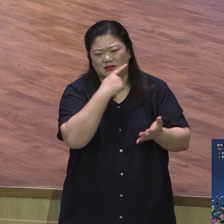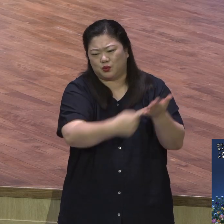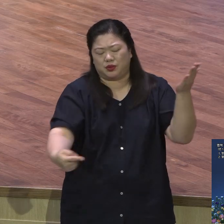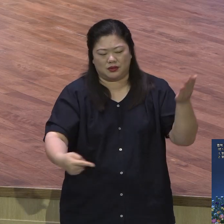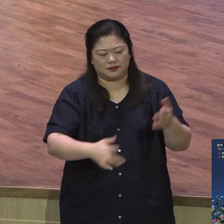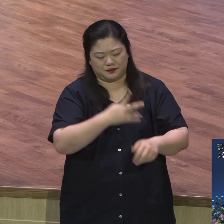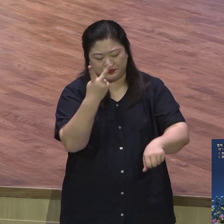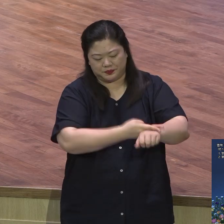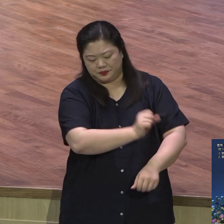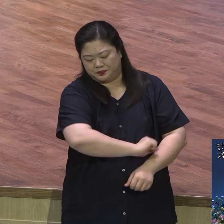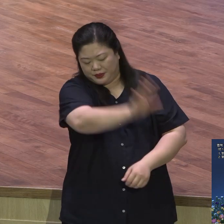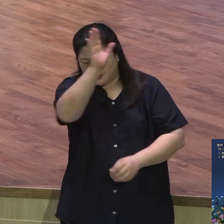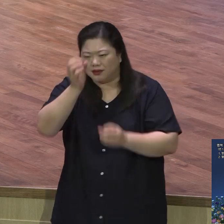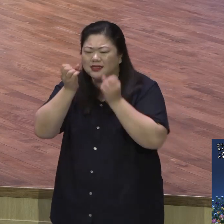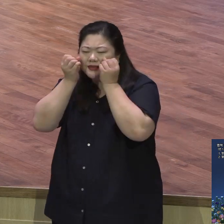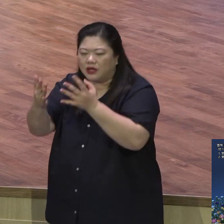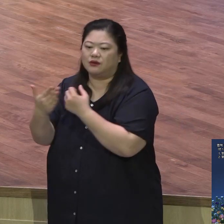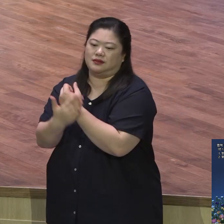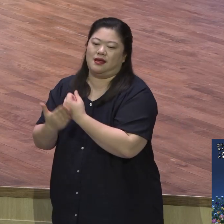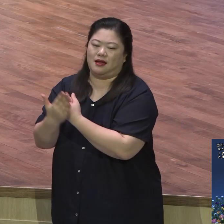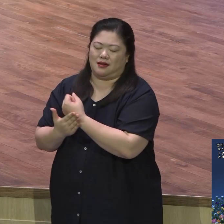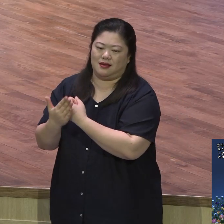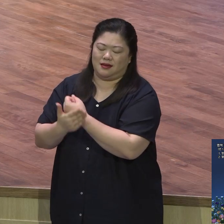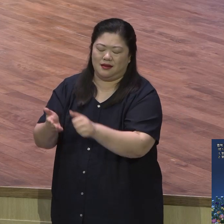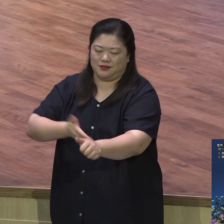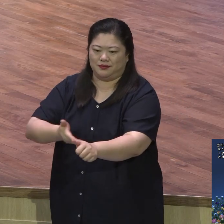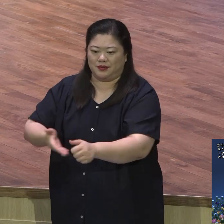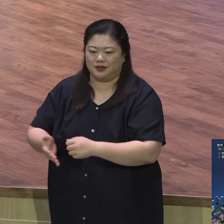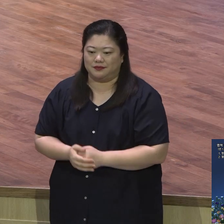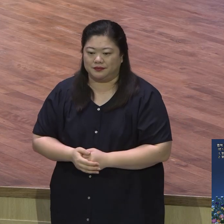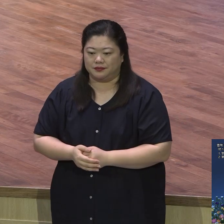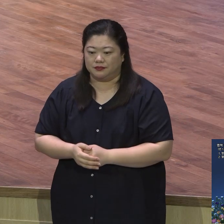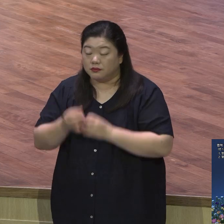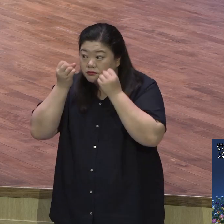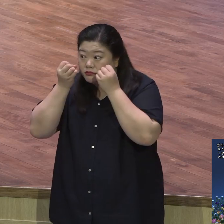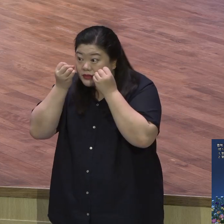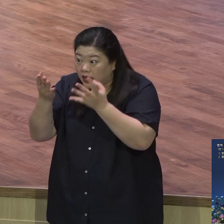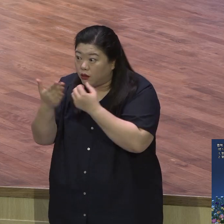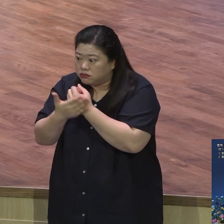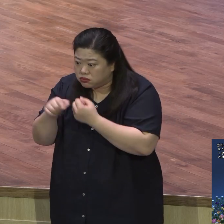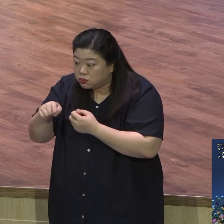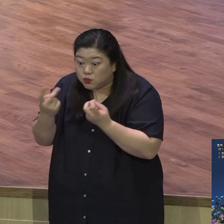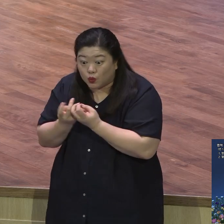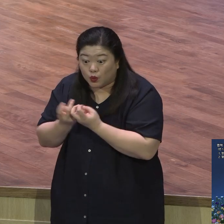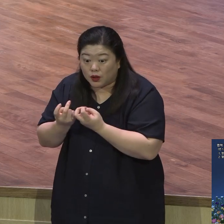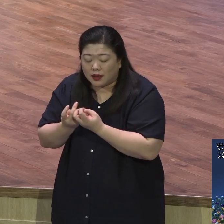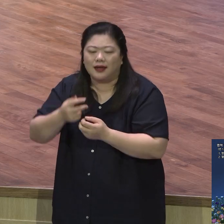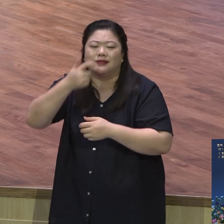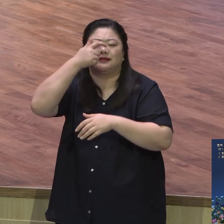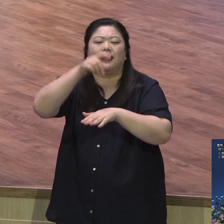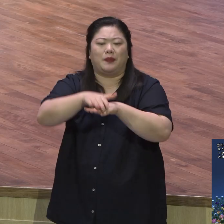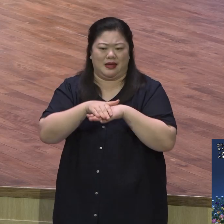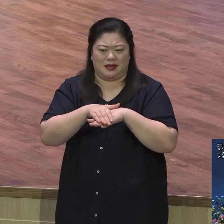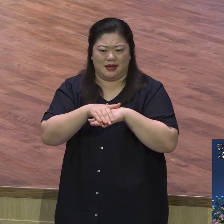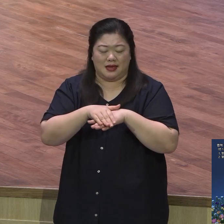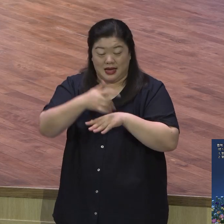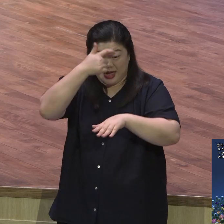새롭게 은혜를 받아야 새롭게 되지 그 핵심이 뭡니까 그 핵심이 어디 있어요 예배 있습니다 예배